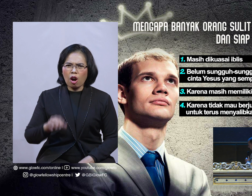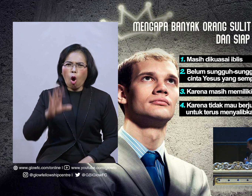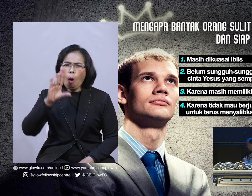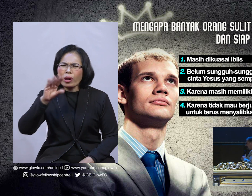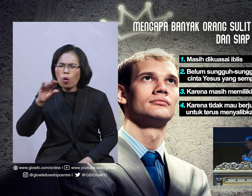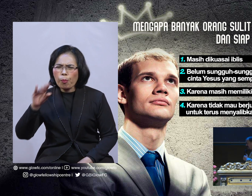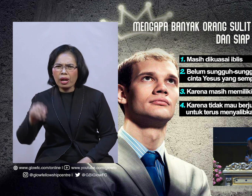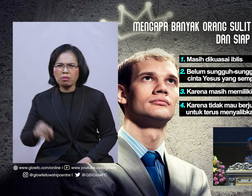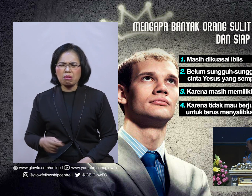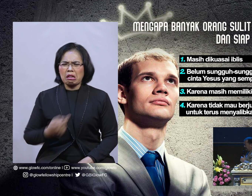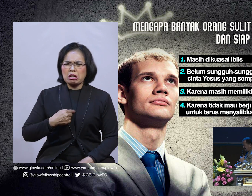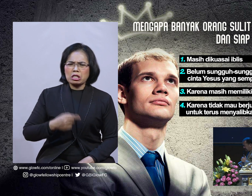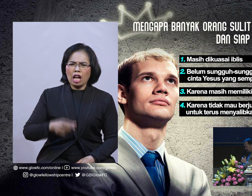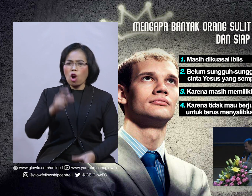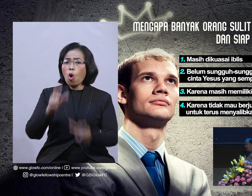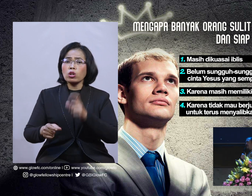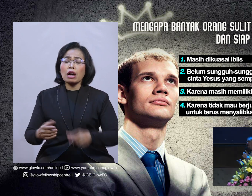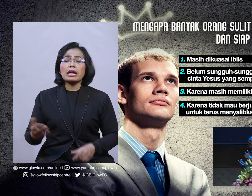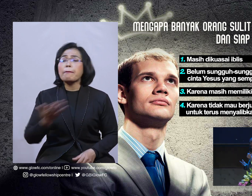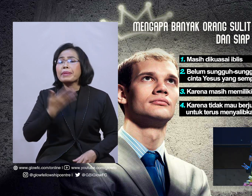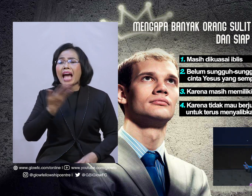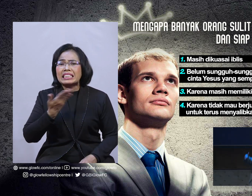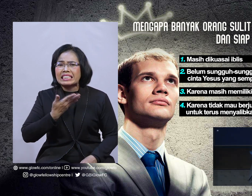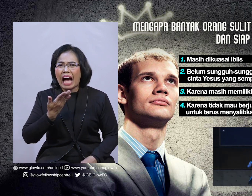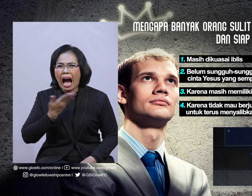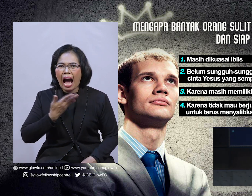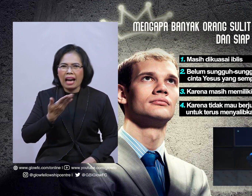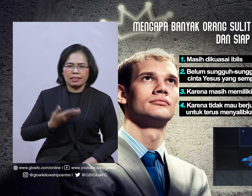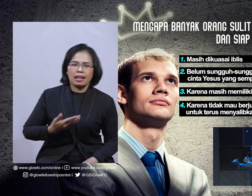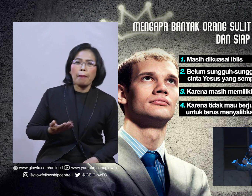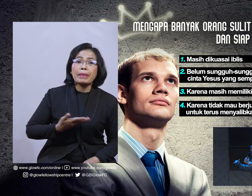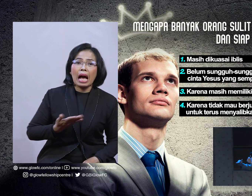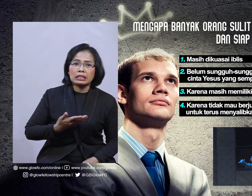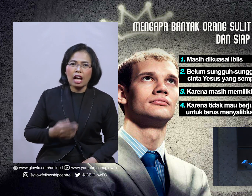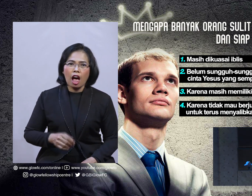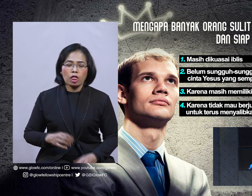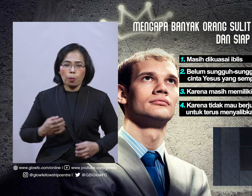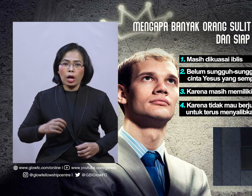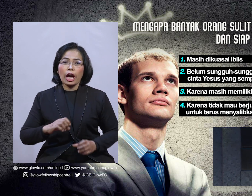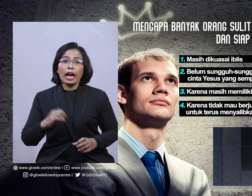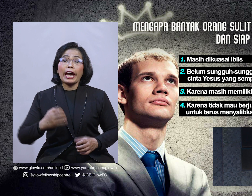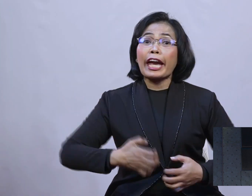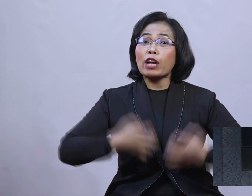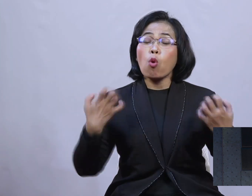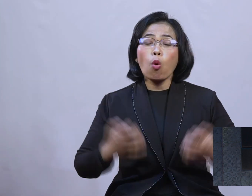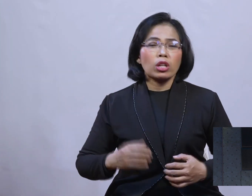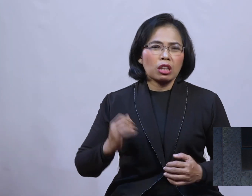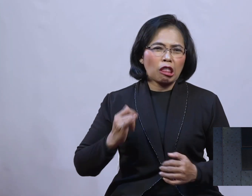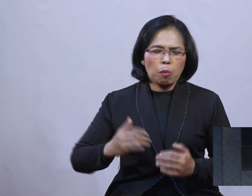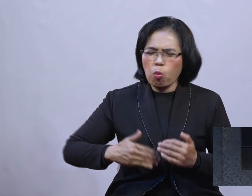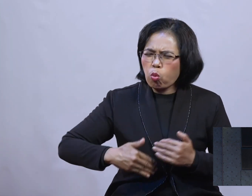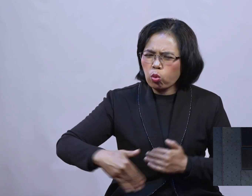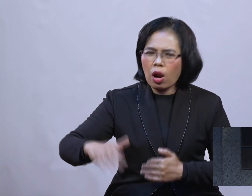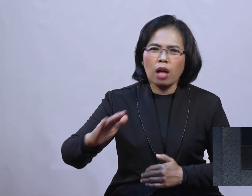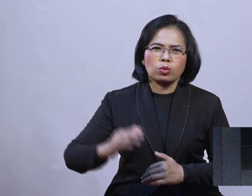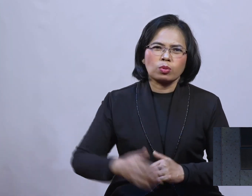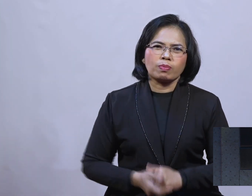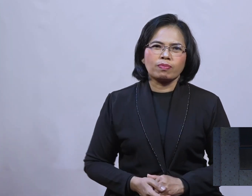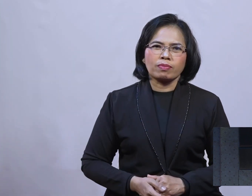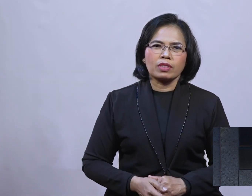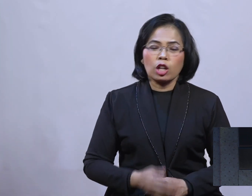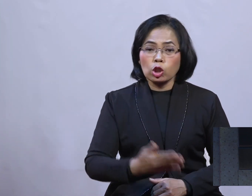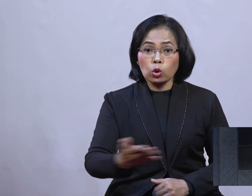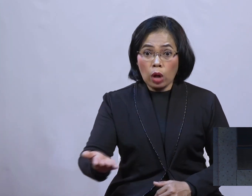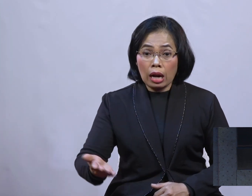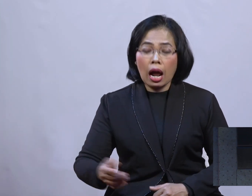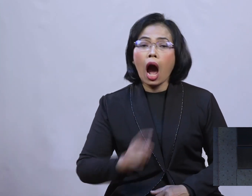kadangkala manusia biasa ya masih muncul Igo nya Betul tapi kita harus terus berjuang Hai Happy Salma saya